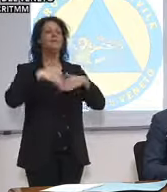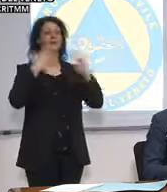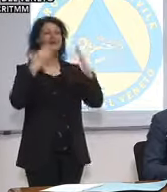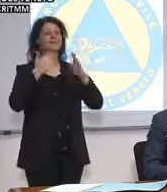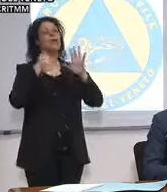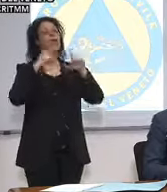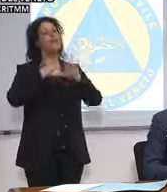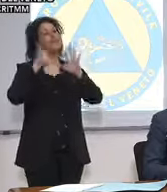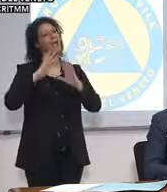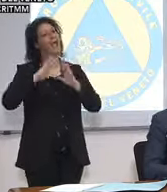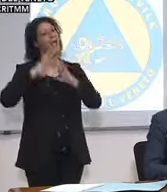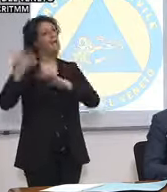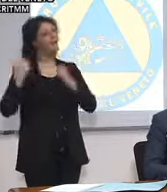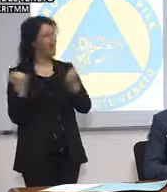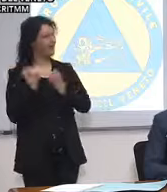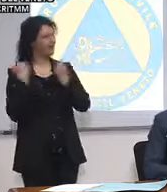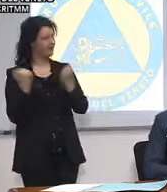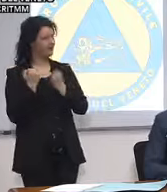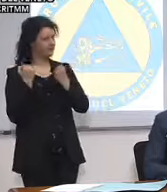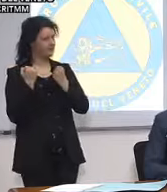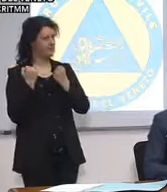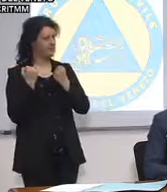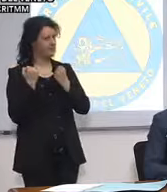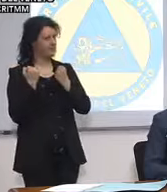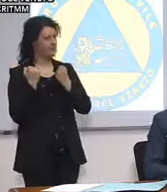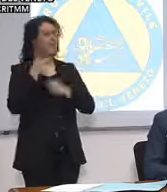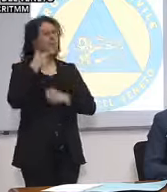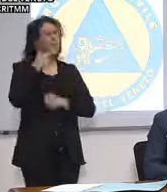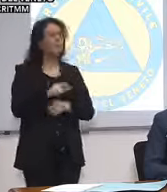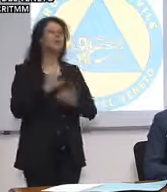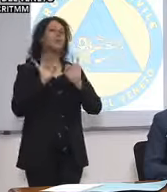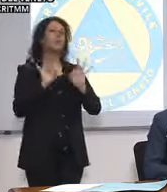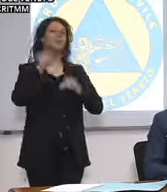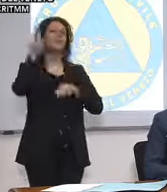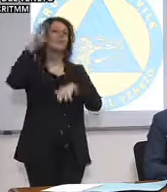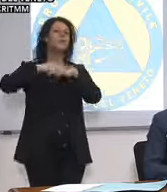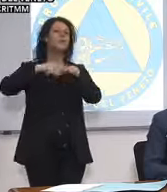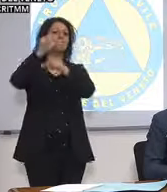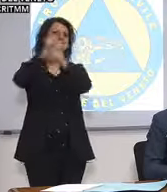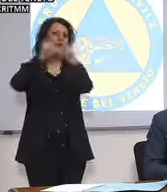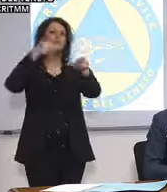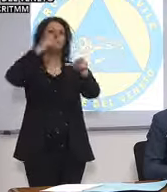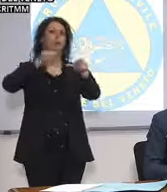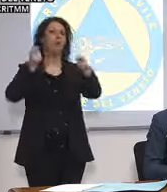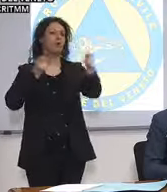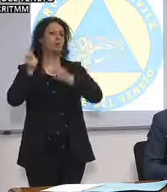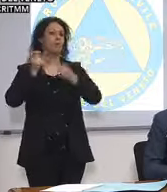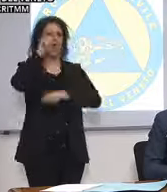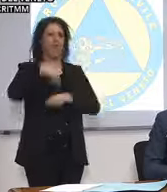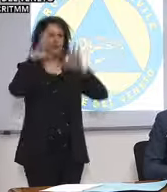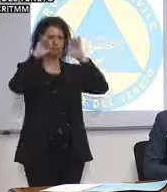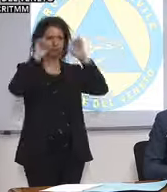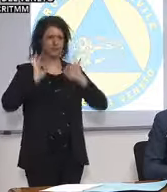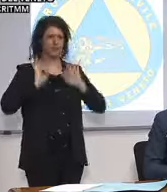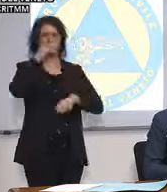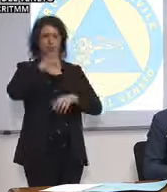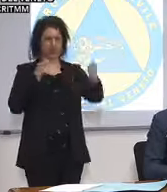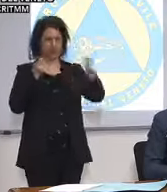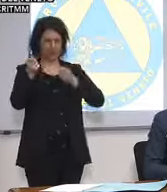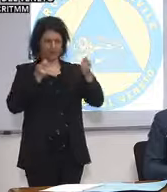altre attività, semplicemente per dar modo ai prefetti di coordinarsi per le forze dell'ordine, che poi non si